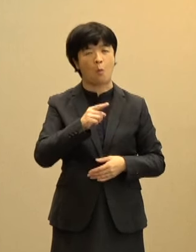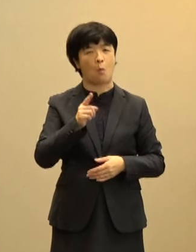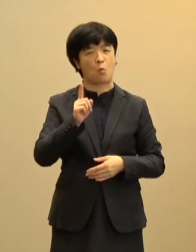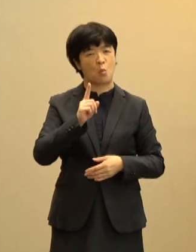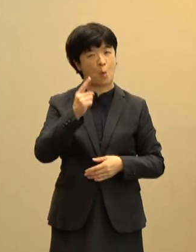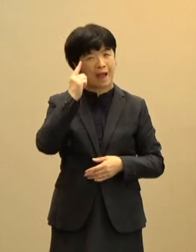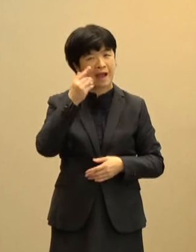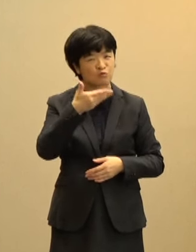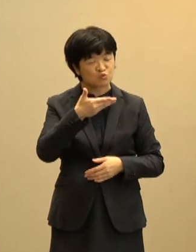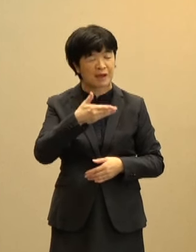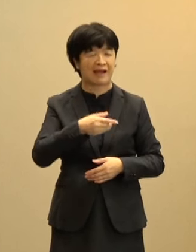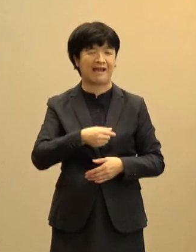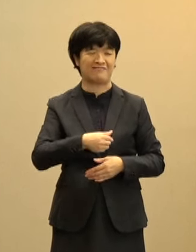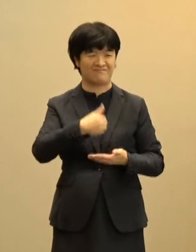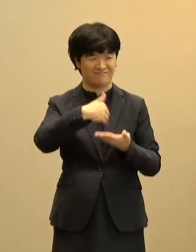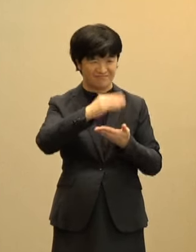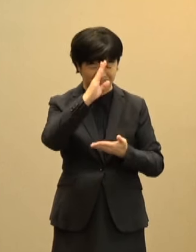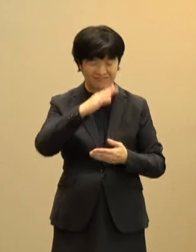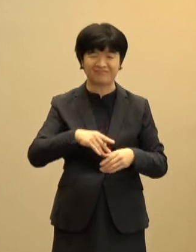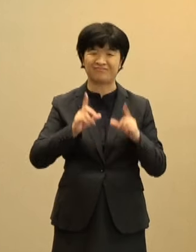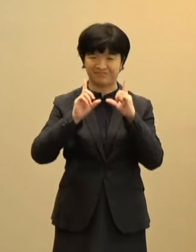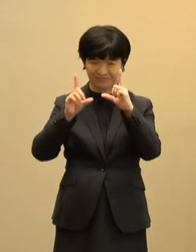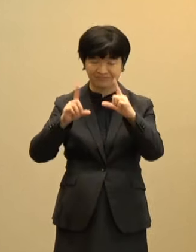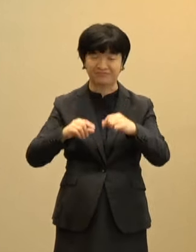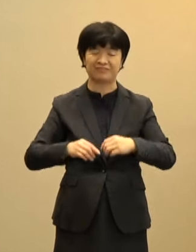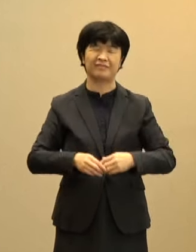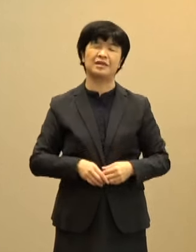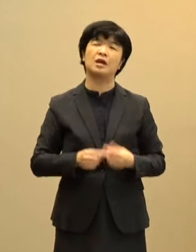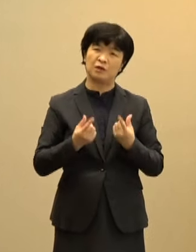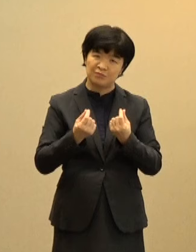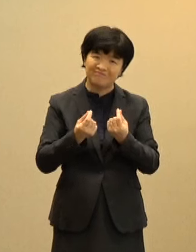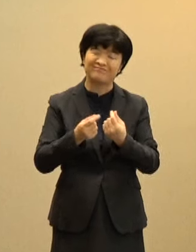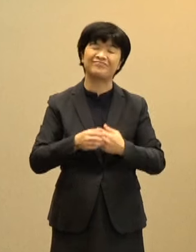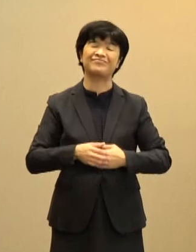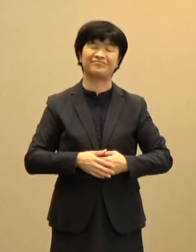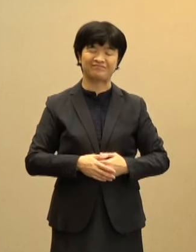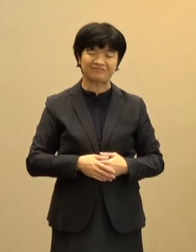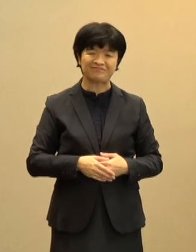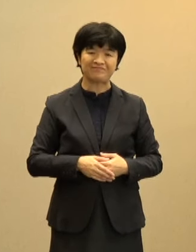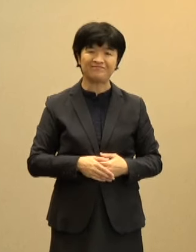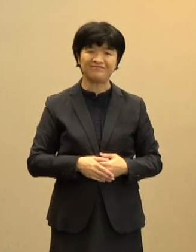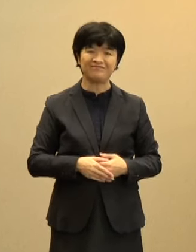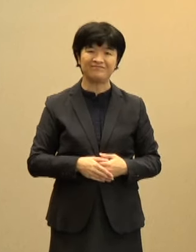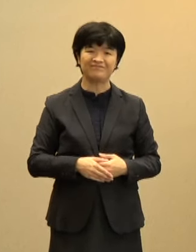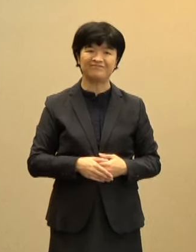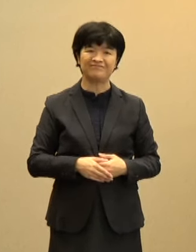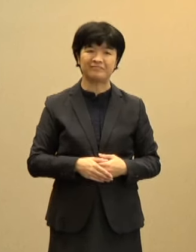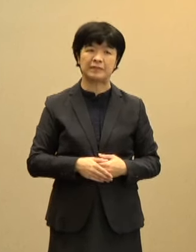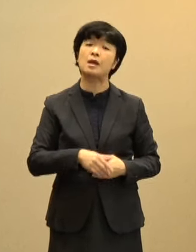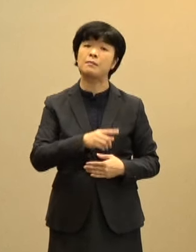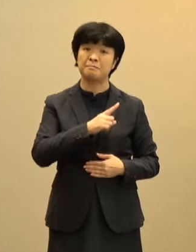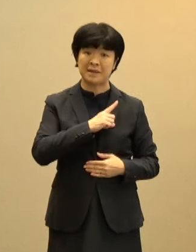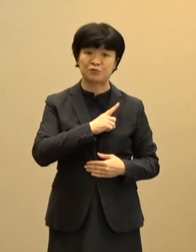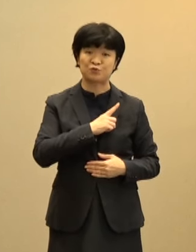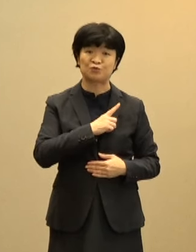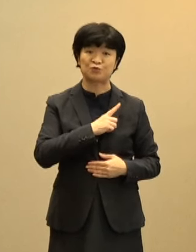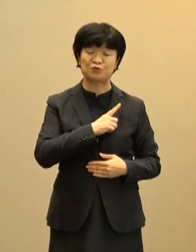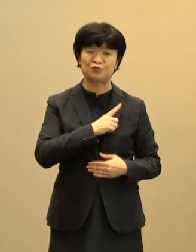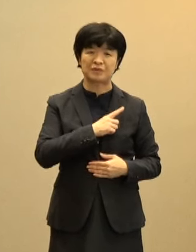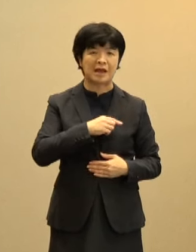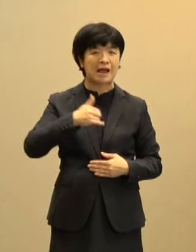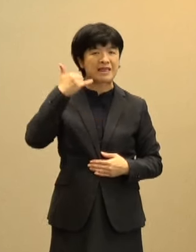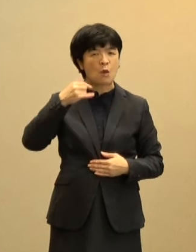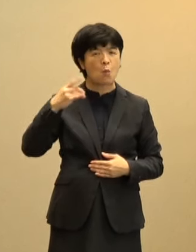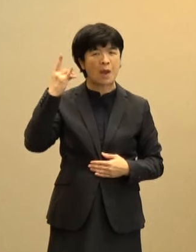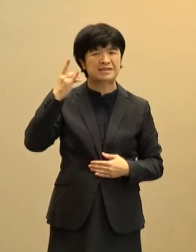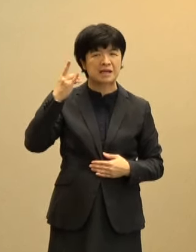の手を変わるんでしょうかね。 そうですね。まず電話